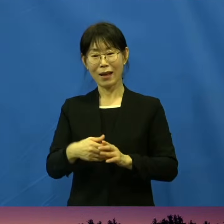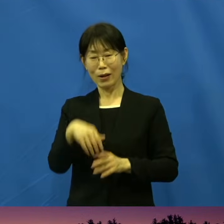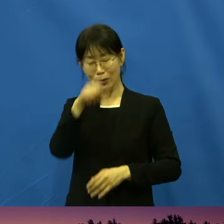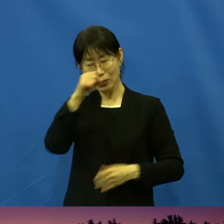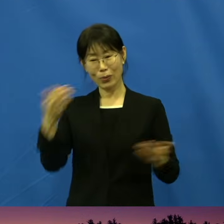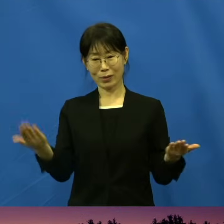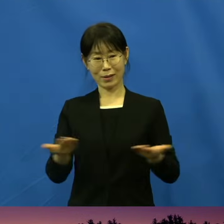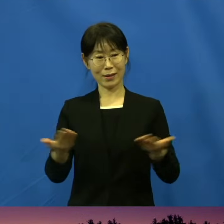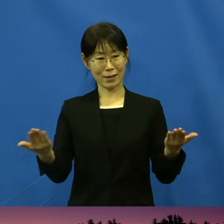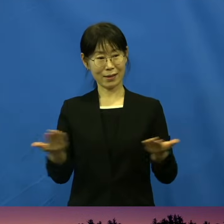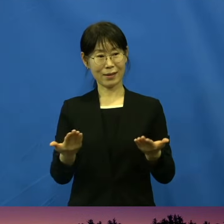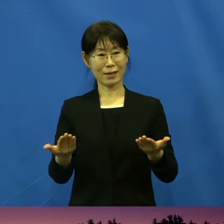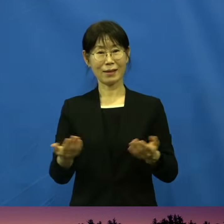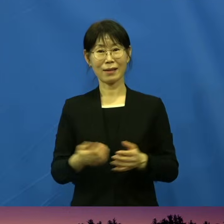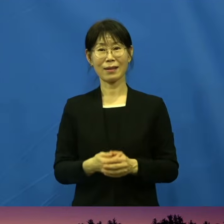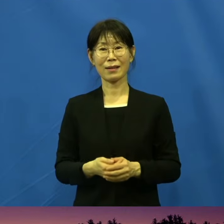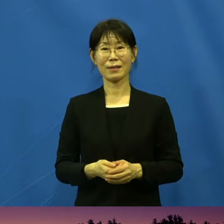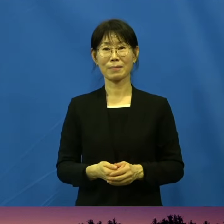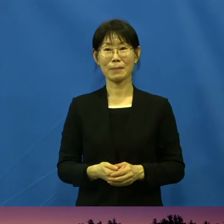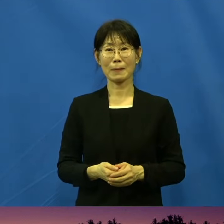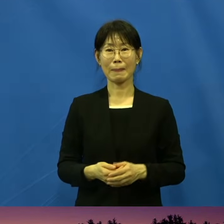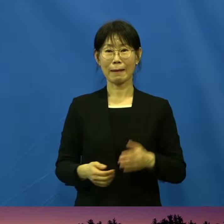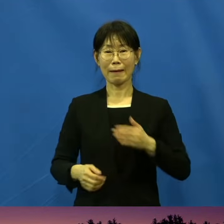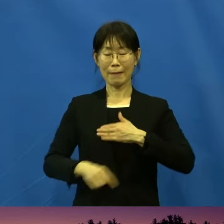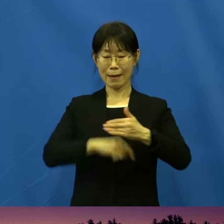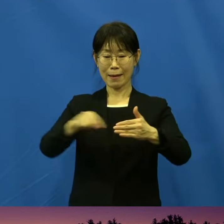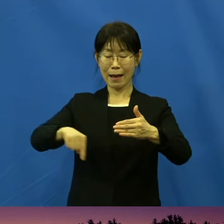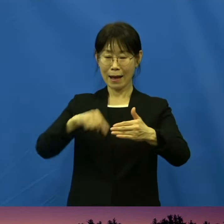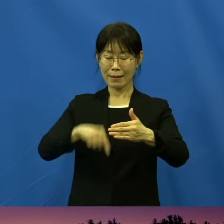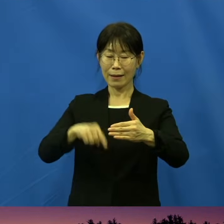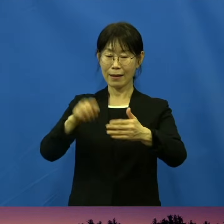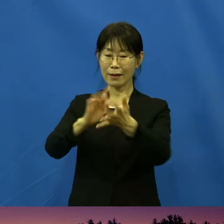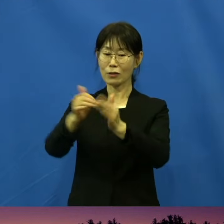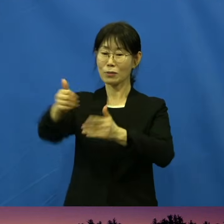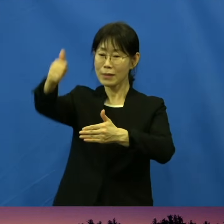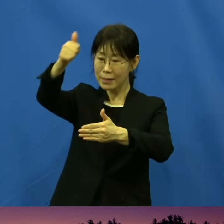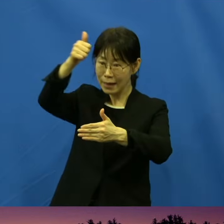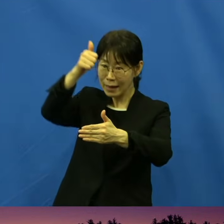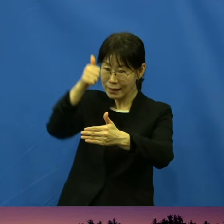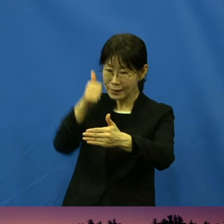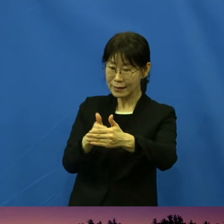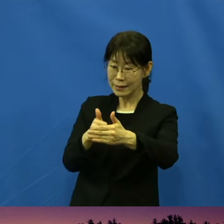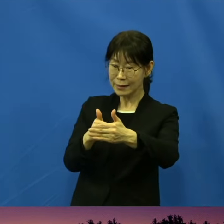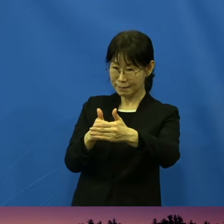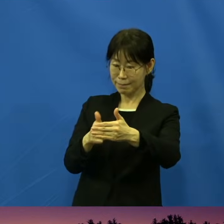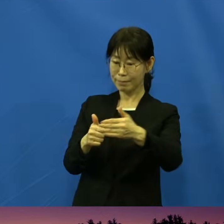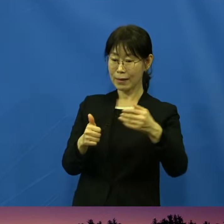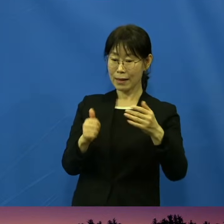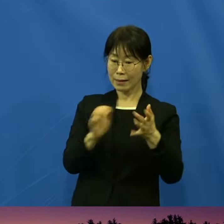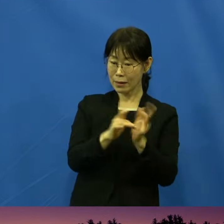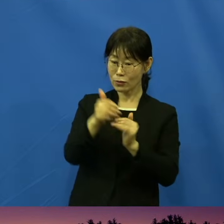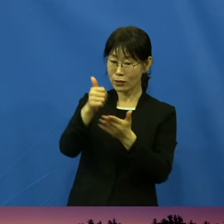내 안에 계신 그분이 이제는 내 삶을 이끌어 가시는 삶.